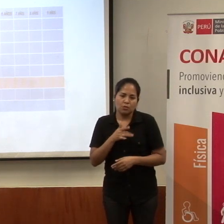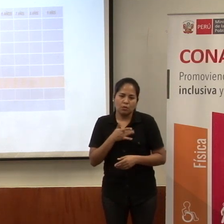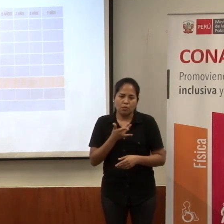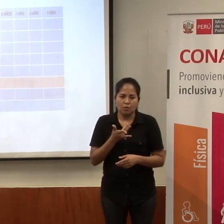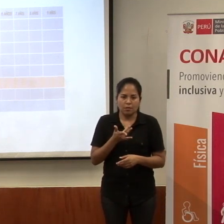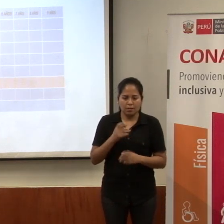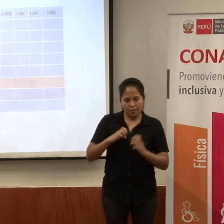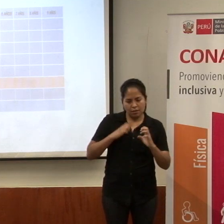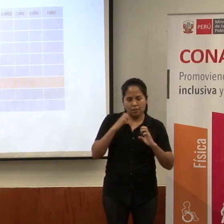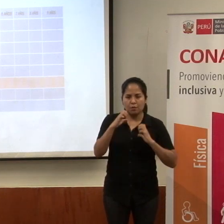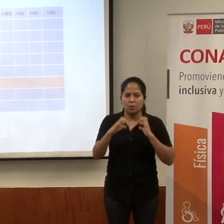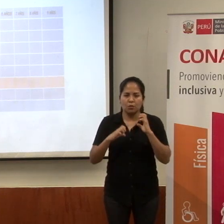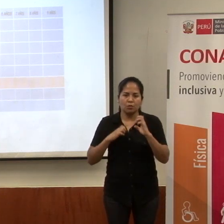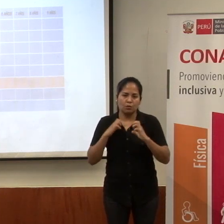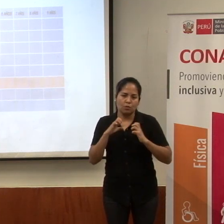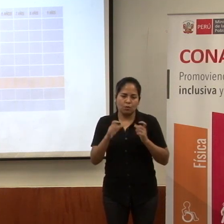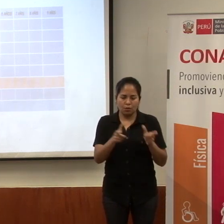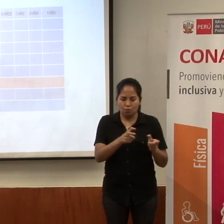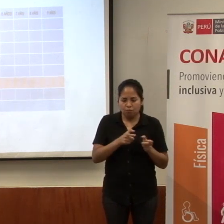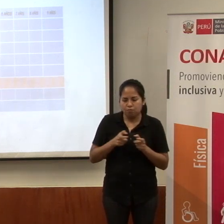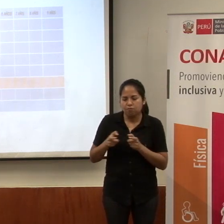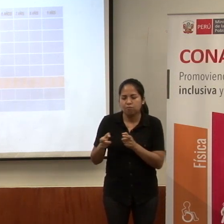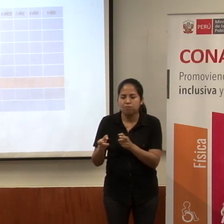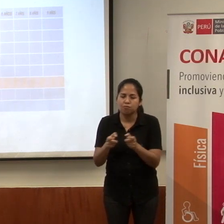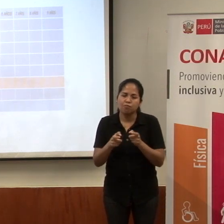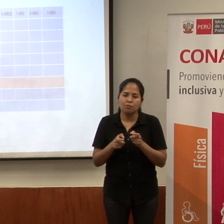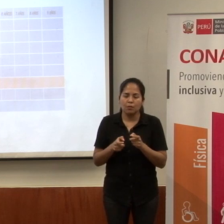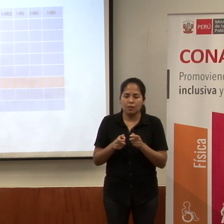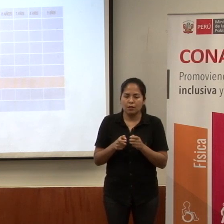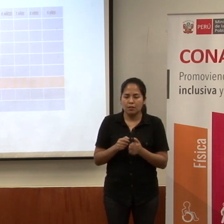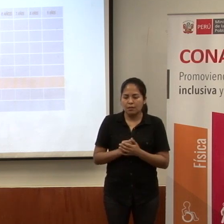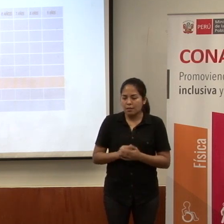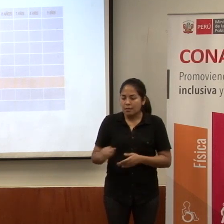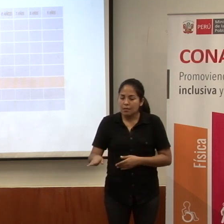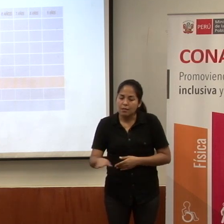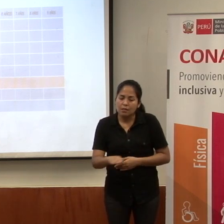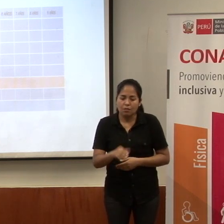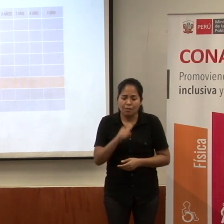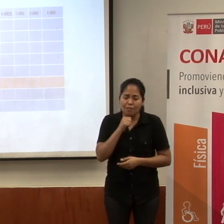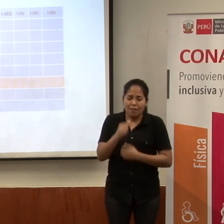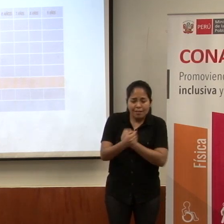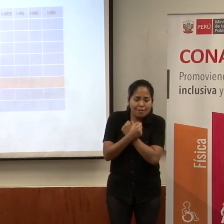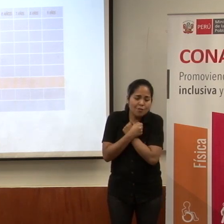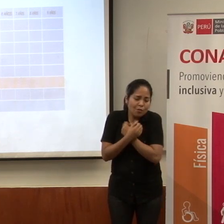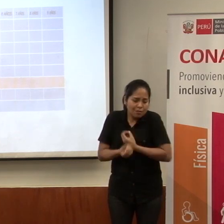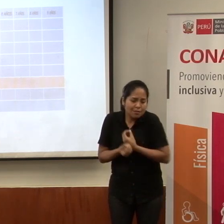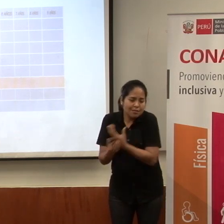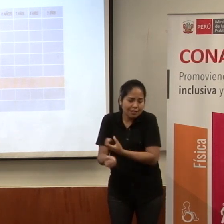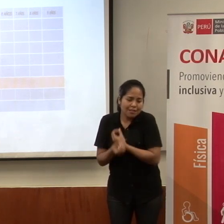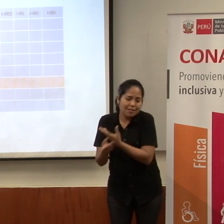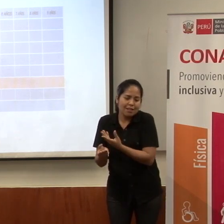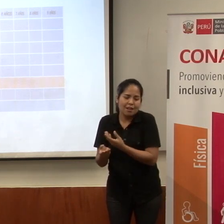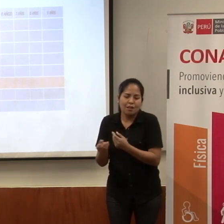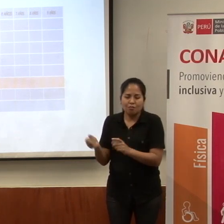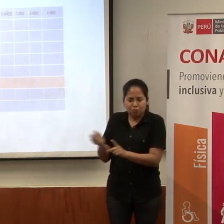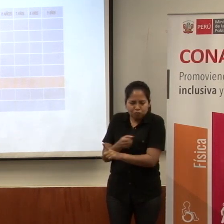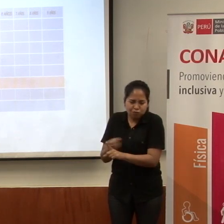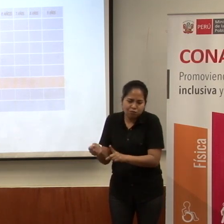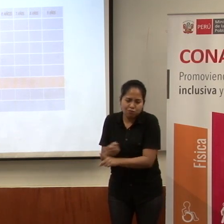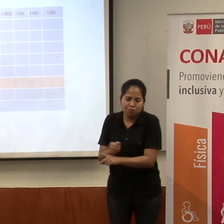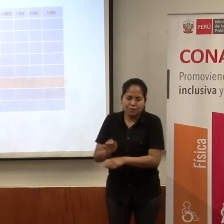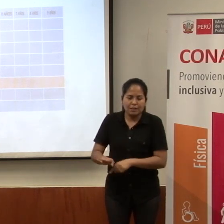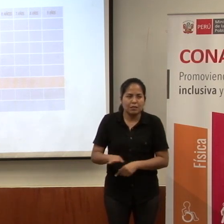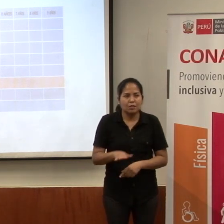2 años de la vida, miren ustedes. Niño que no tiene cuidado, no tiene afecto, tiene violencia, los 2 primeros años de la